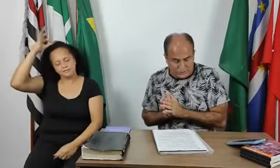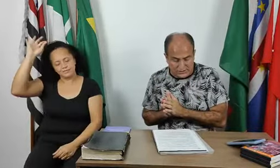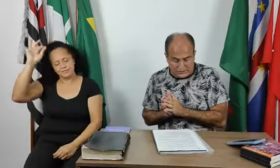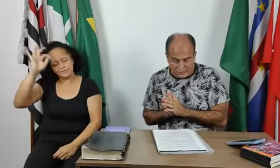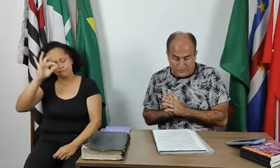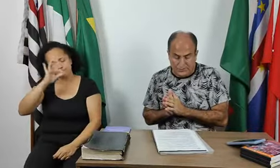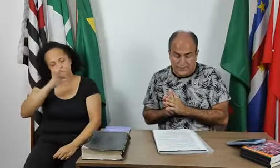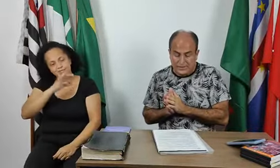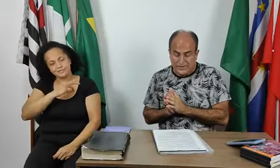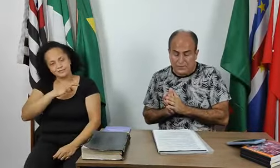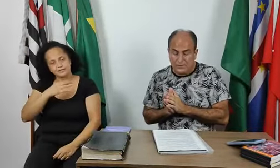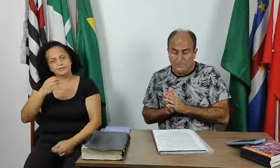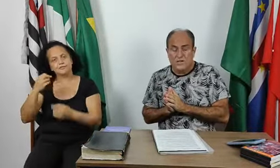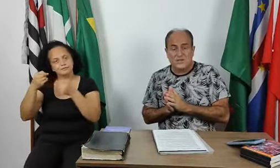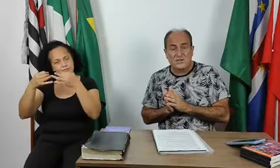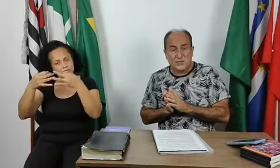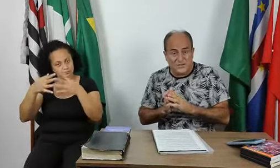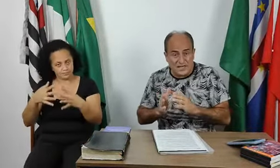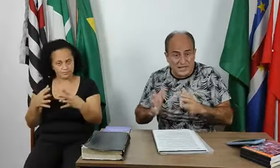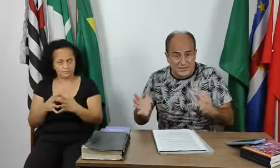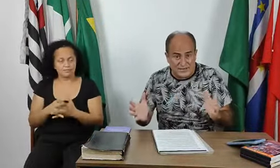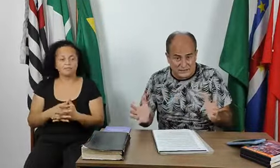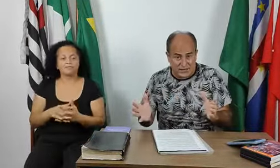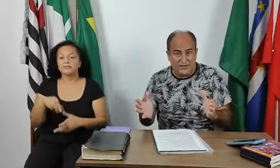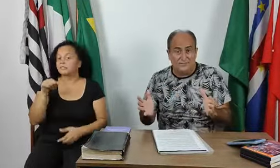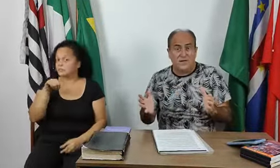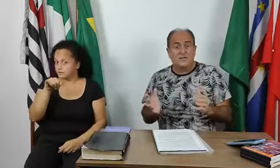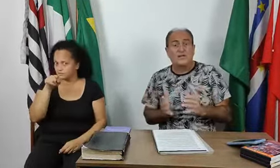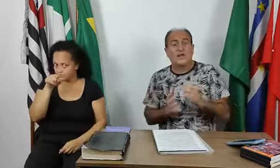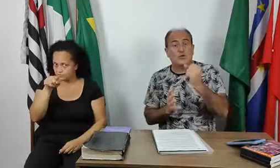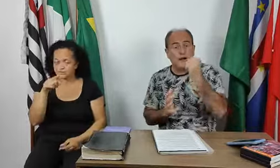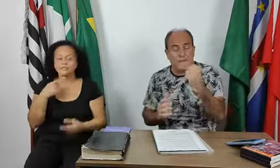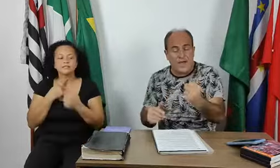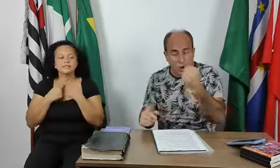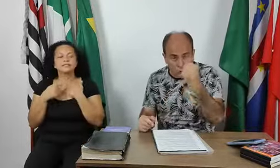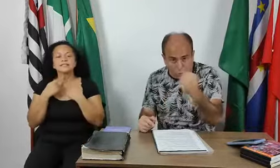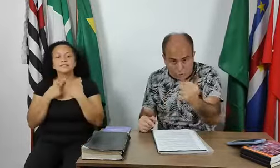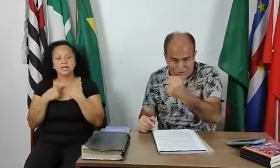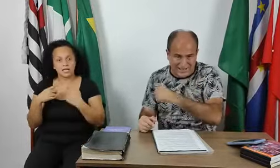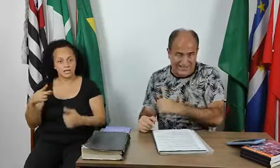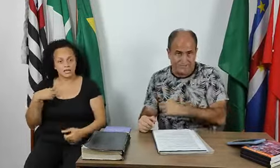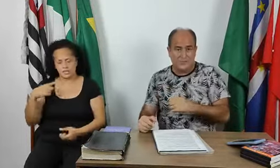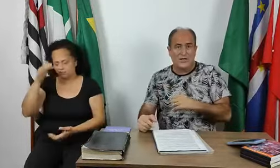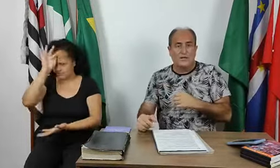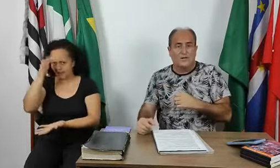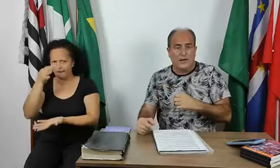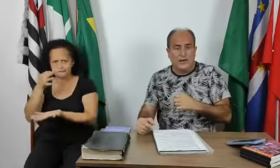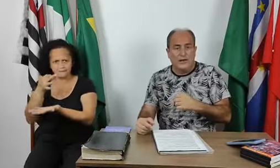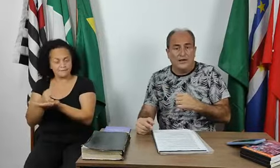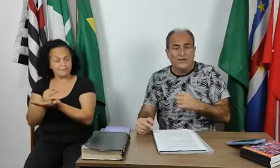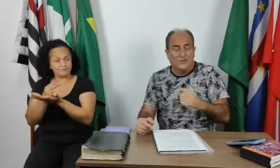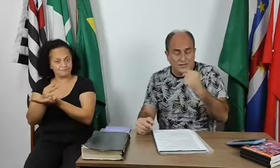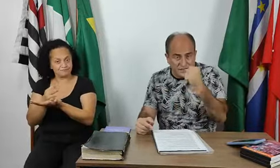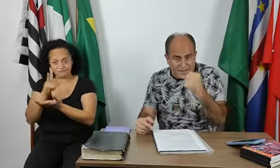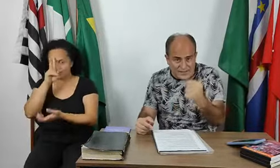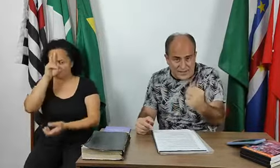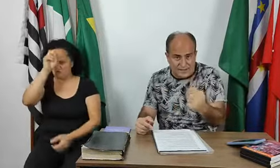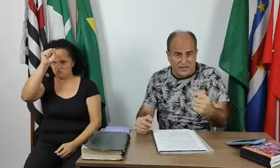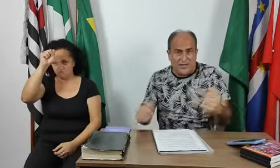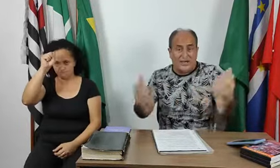Santo, entendeu? Então, se você deseja ter uma fé robusta, né? Se